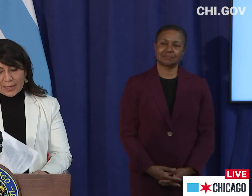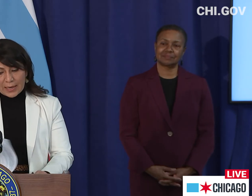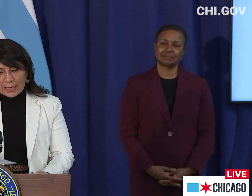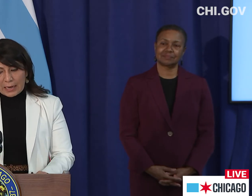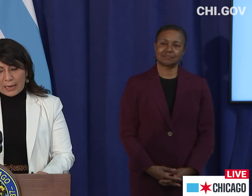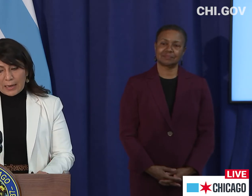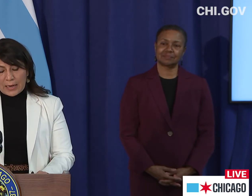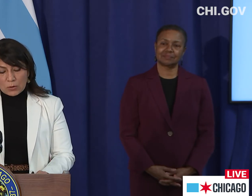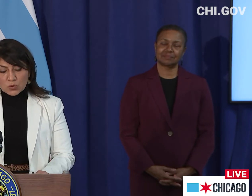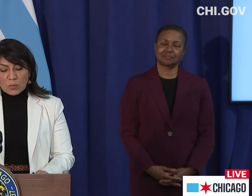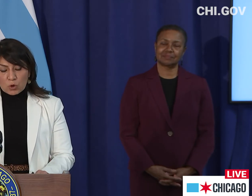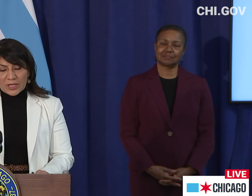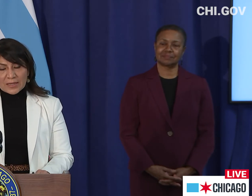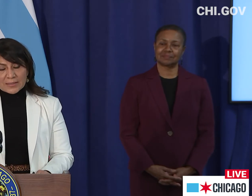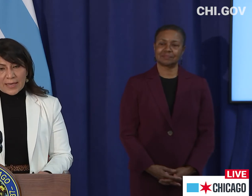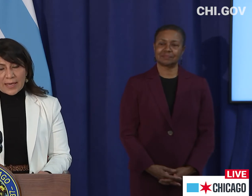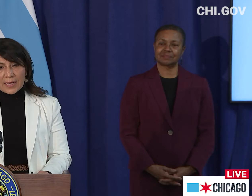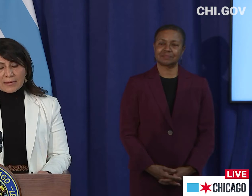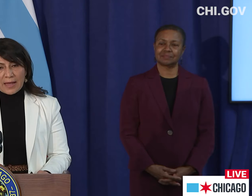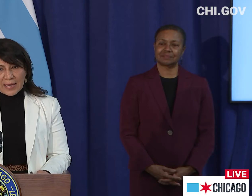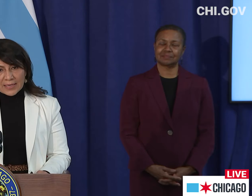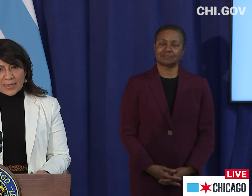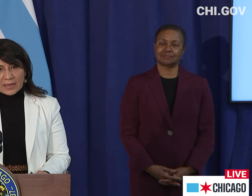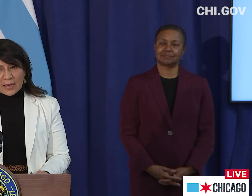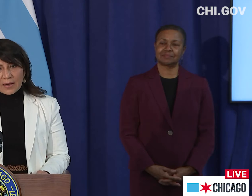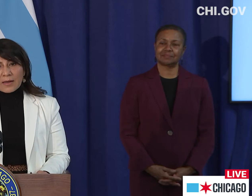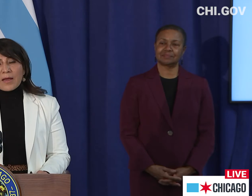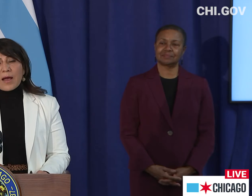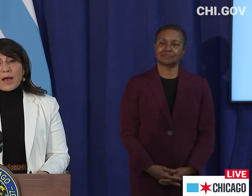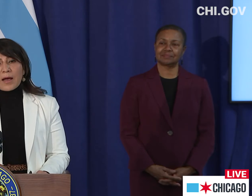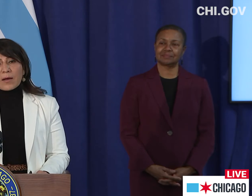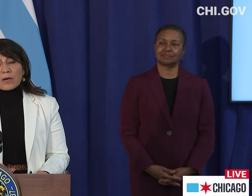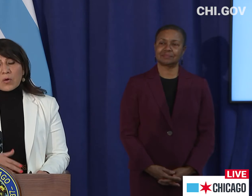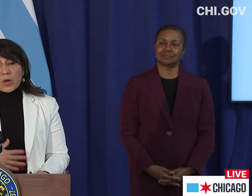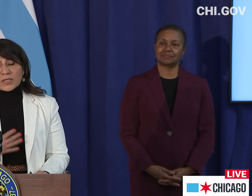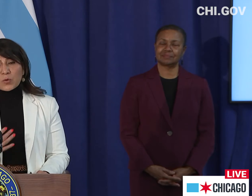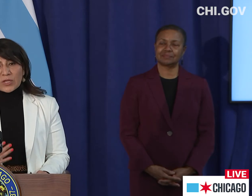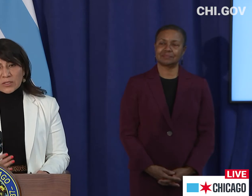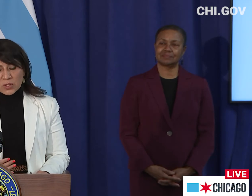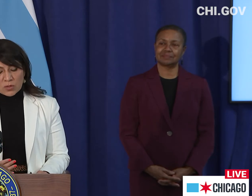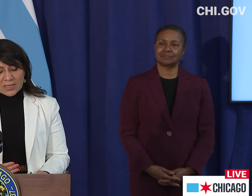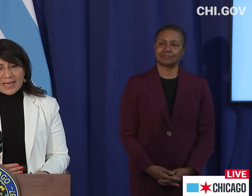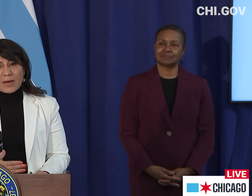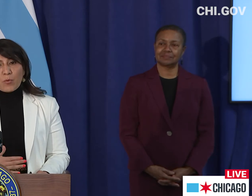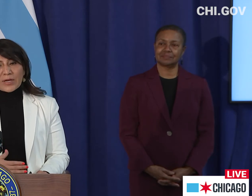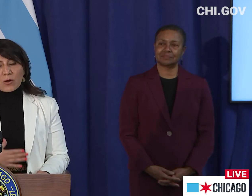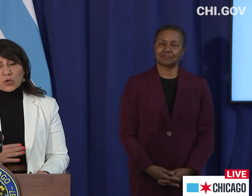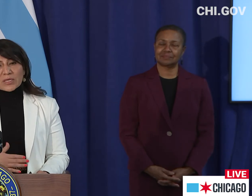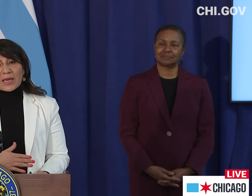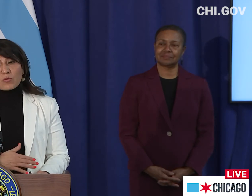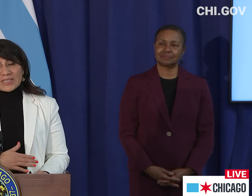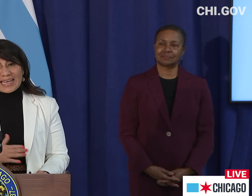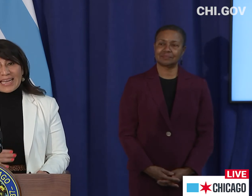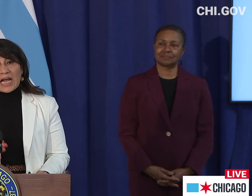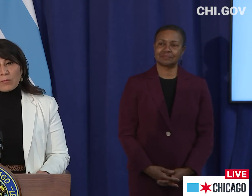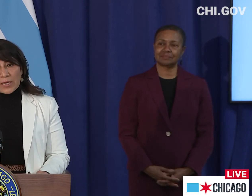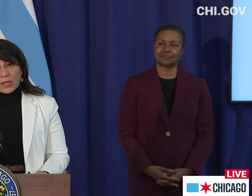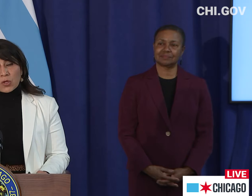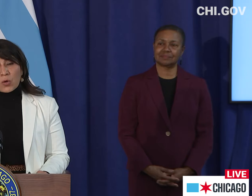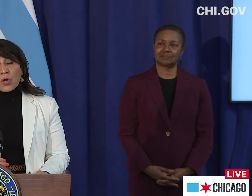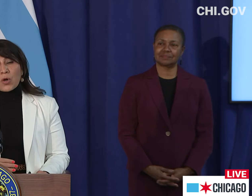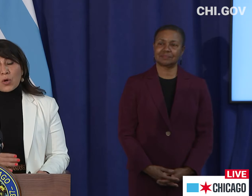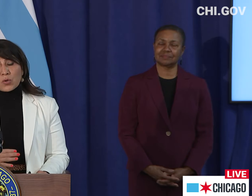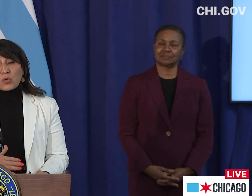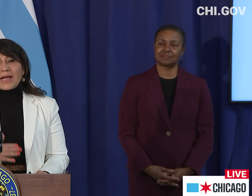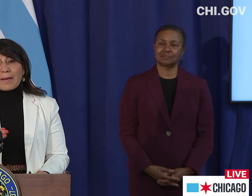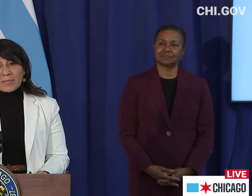Entonces, el anuncio importante es de que hay que seguir con las protecciones porque nosotros queremos seguir